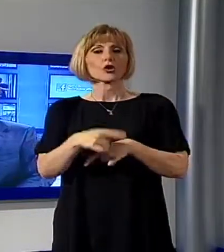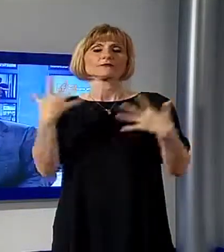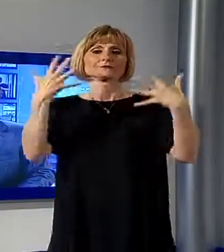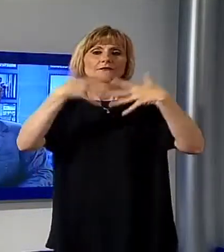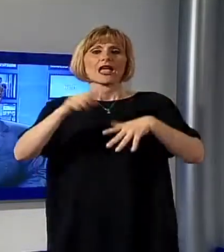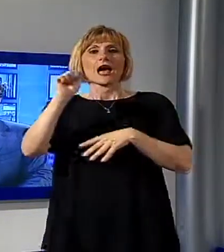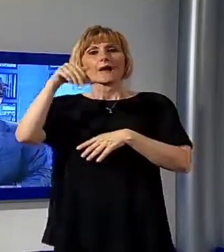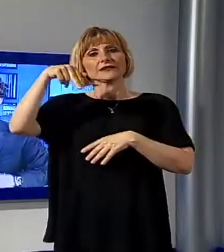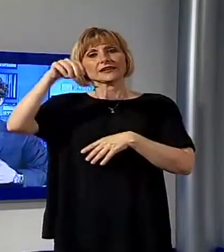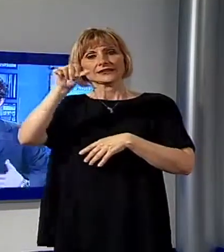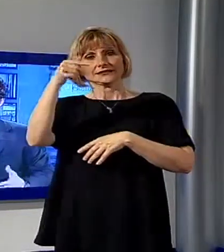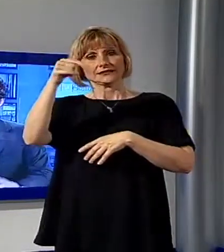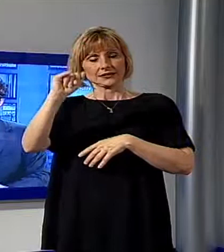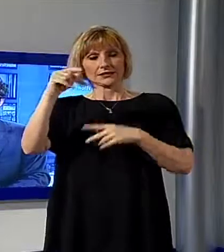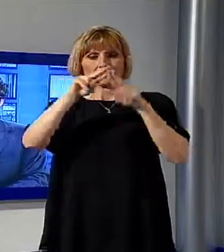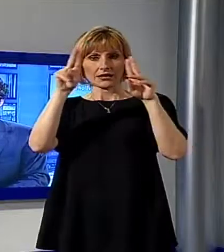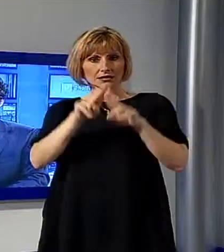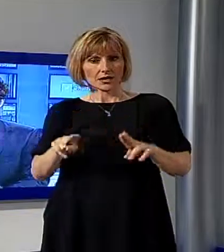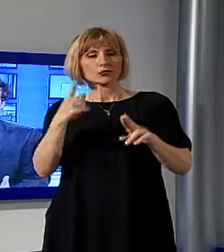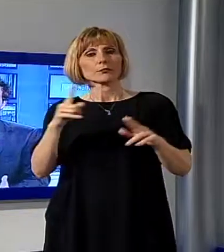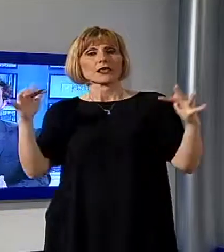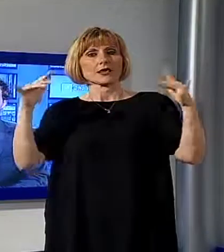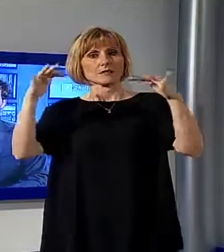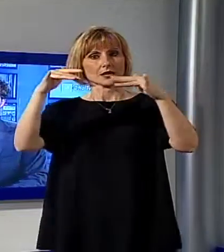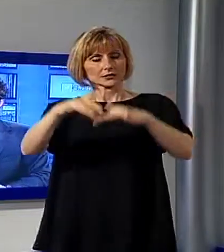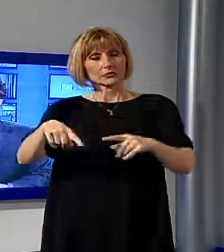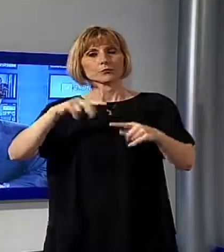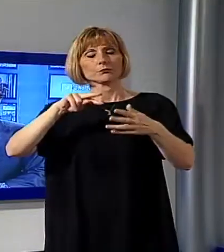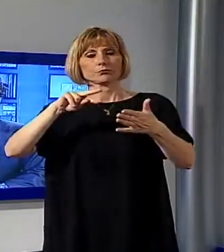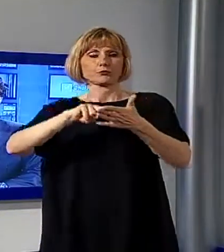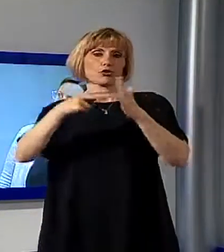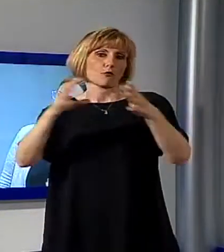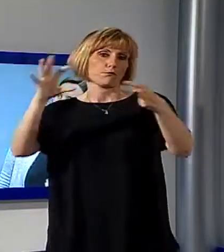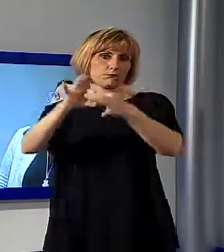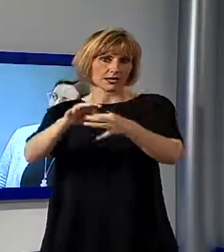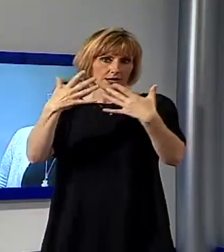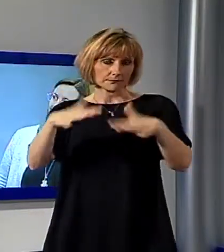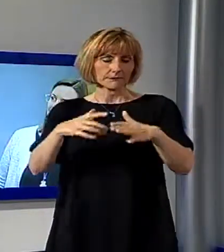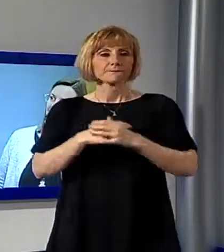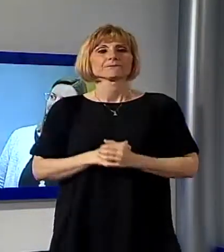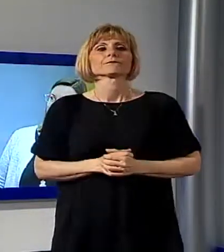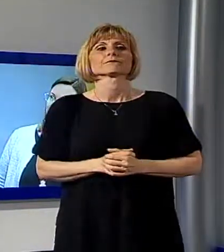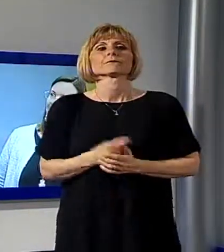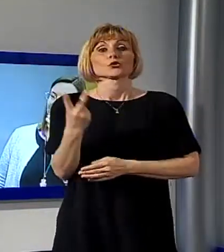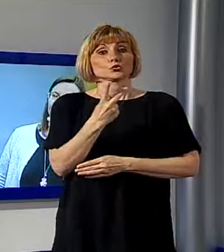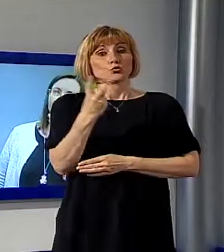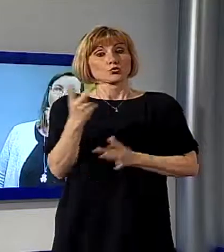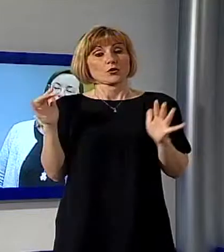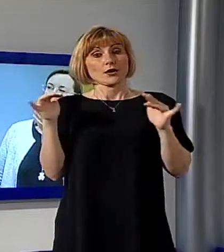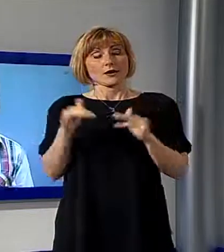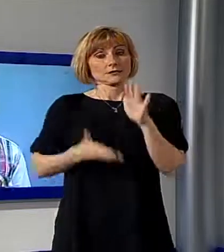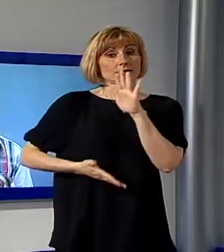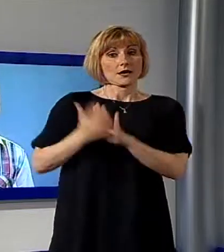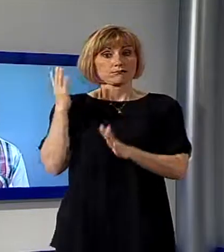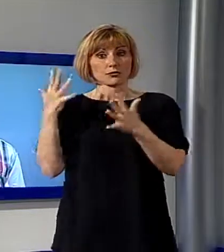Amnesty International dedicato alle migrazioni e a tutti i problemi che conosciamo bene. Sono scappati dalla guerra, hanno